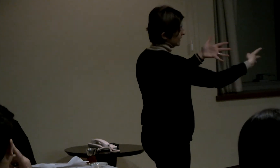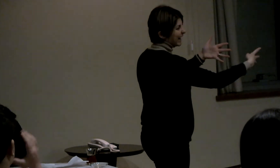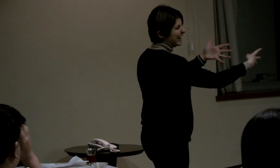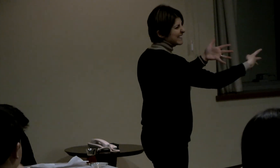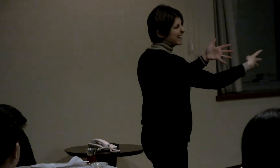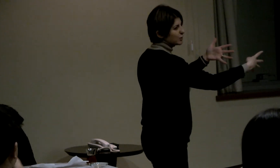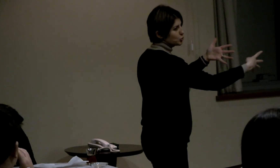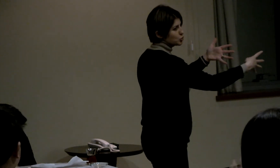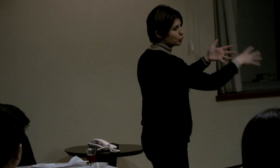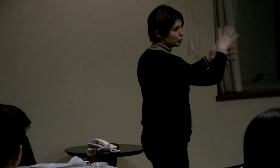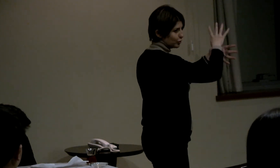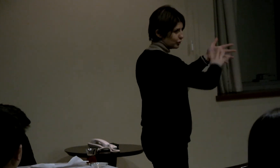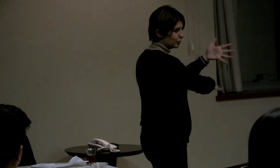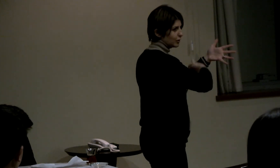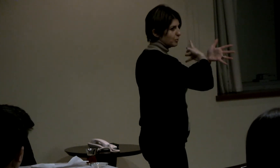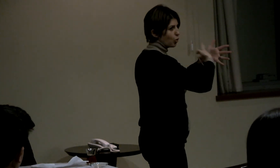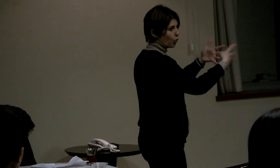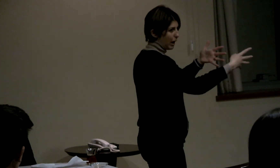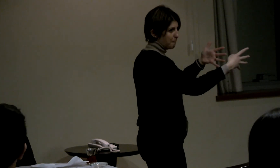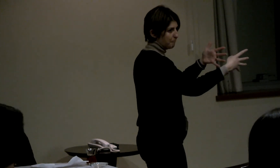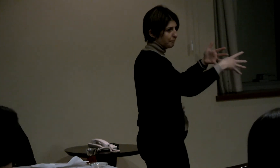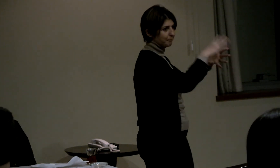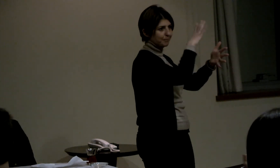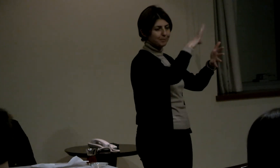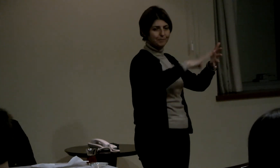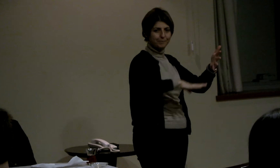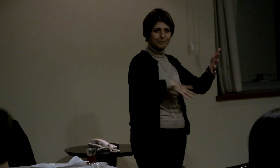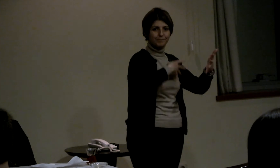Kareli kağıt düşünün. Program.